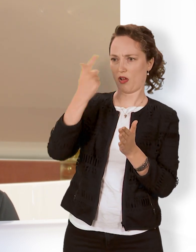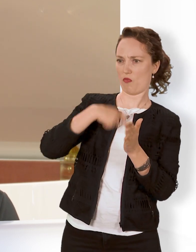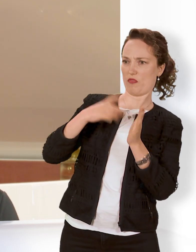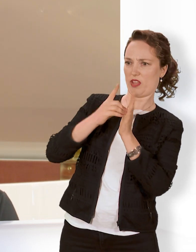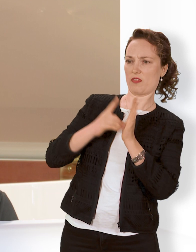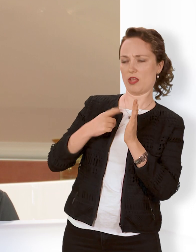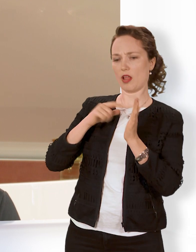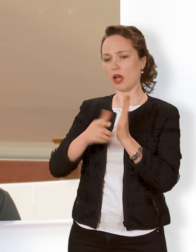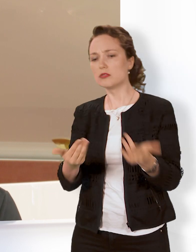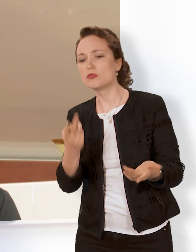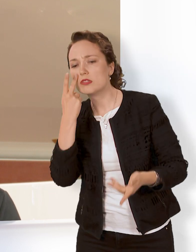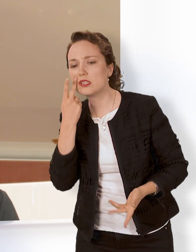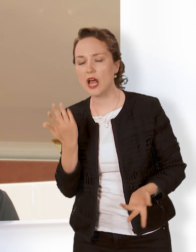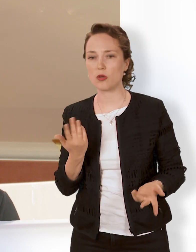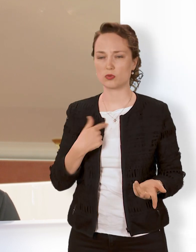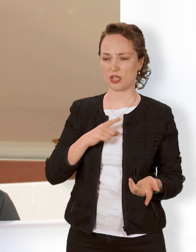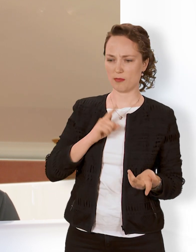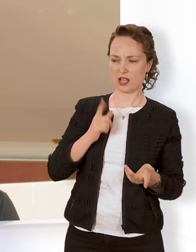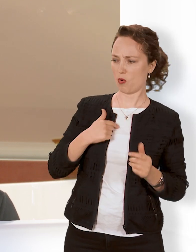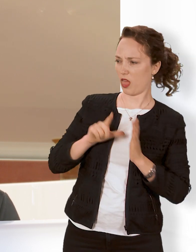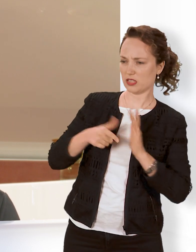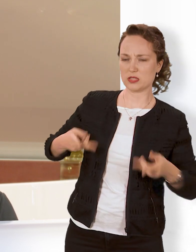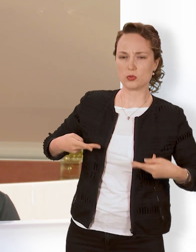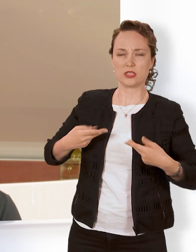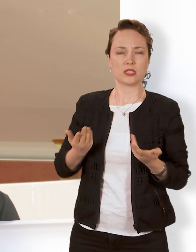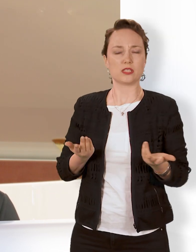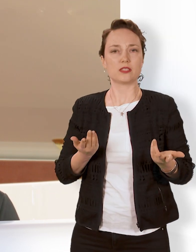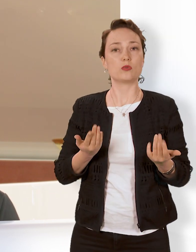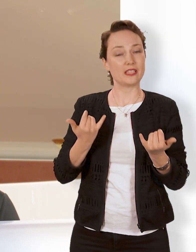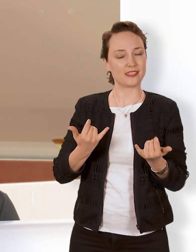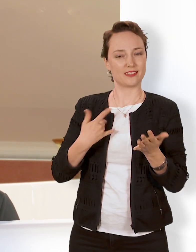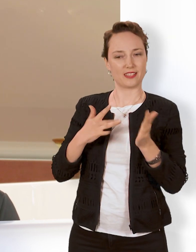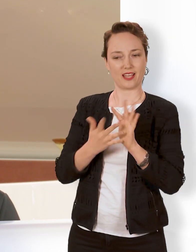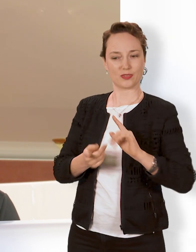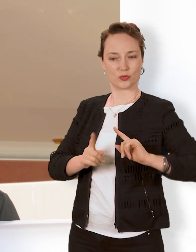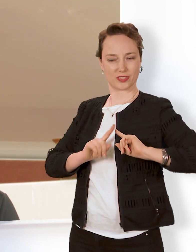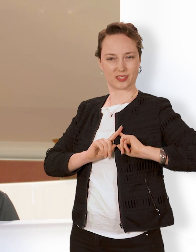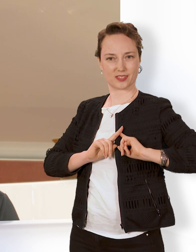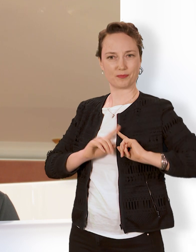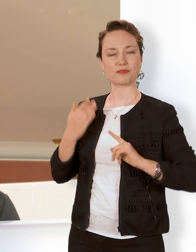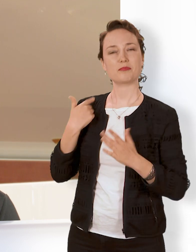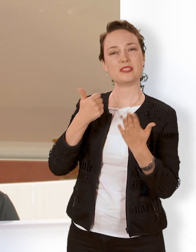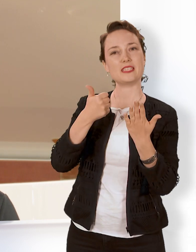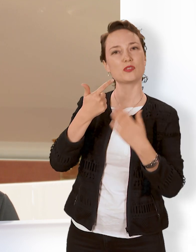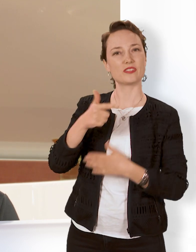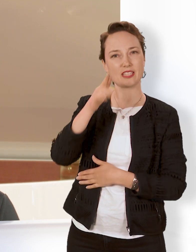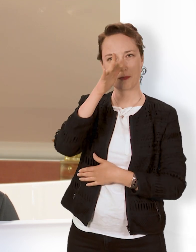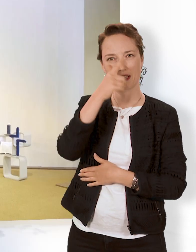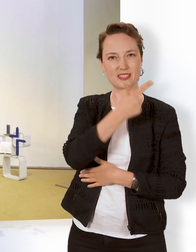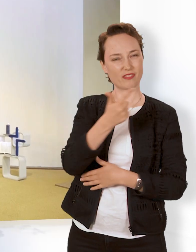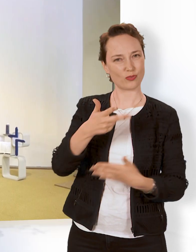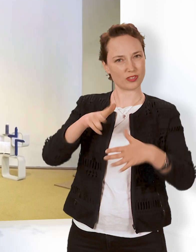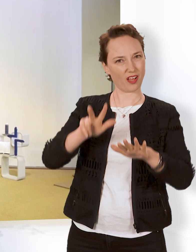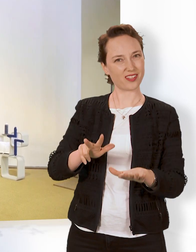zu definieren. Und seit ich Jesus in mein Herz eingeladen habe, am 26. April